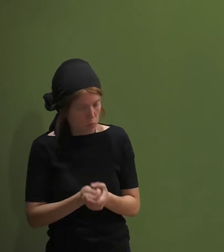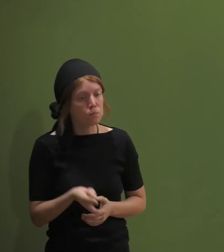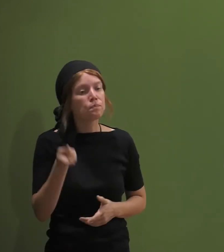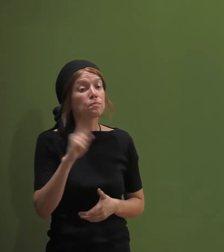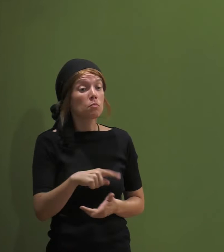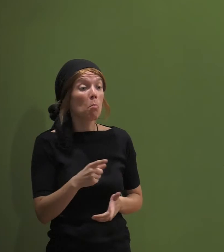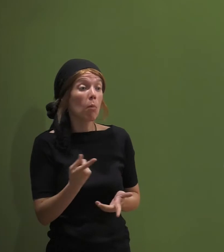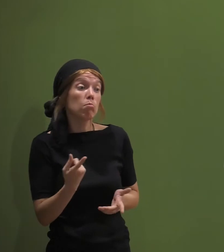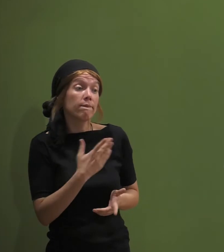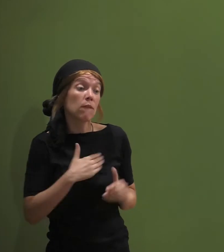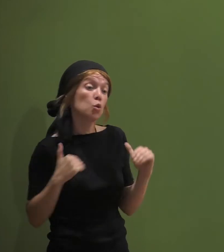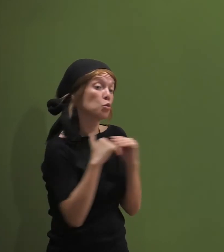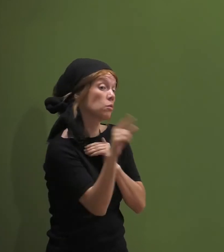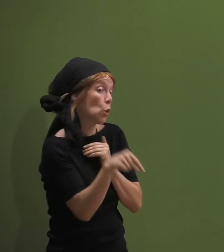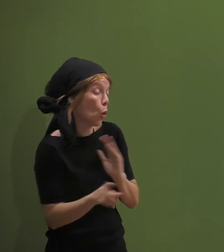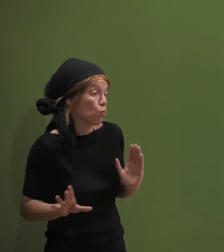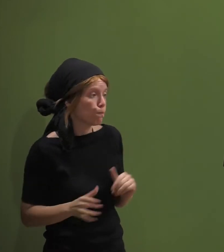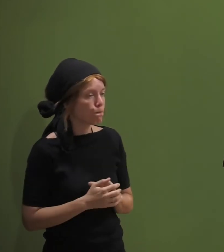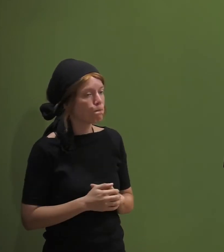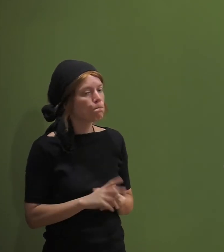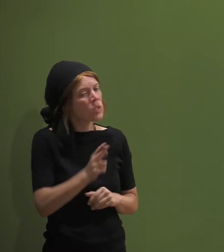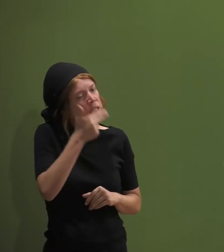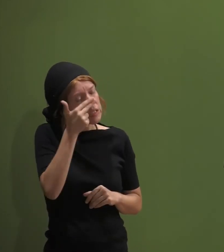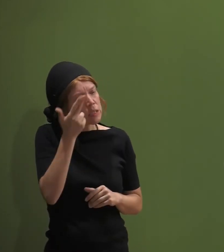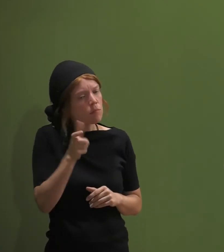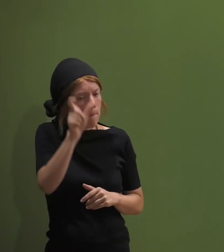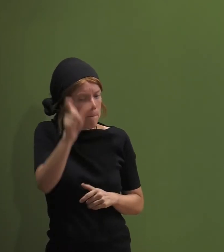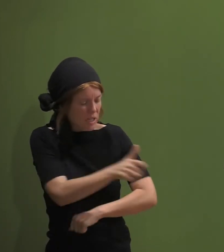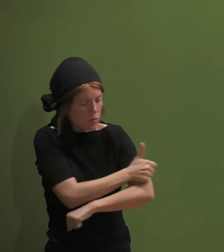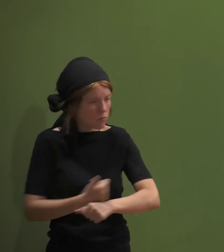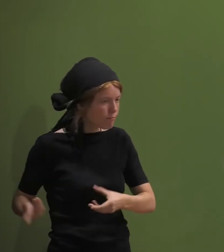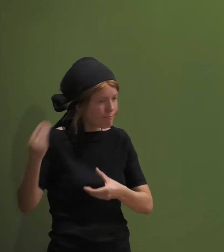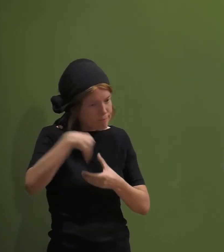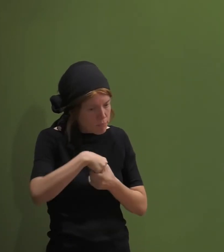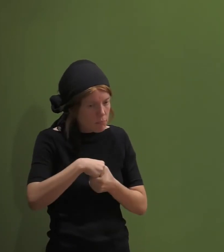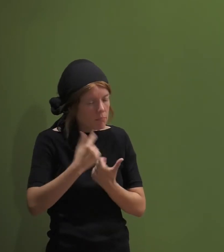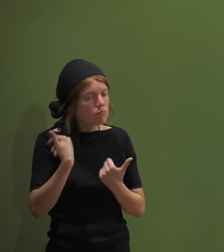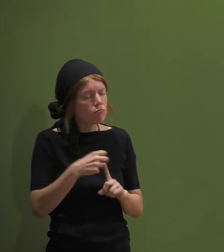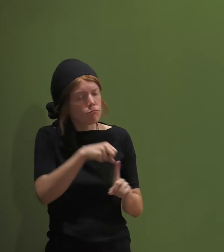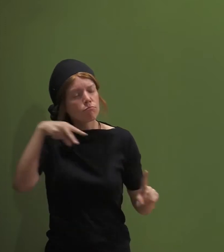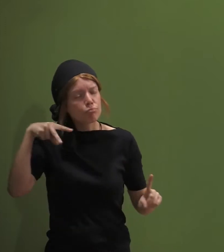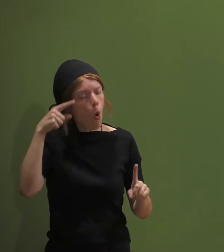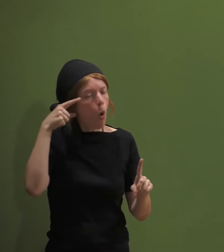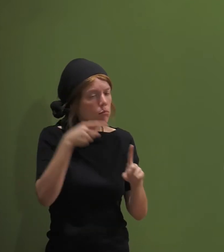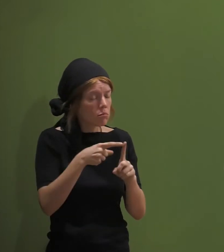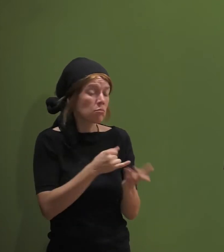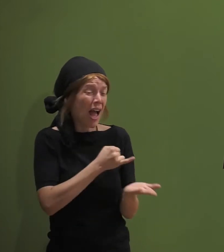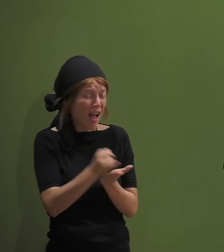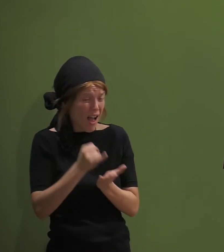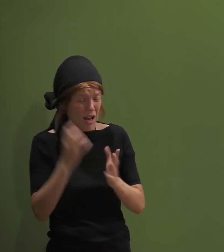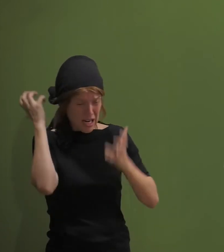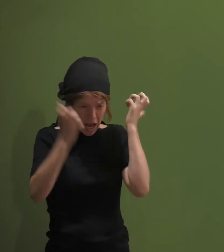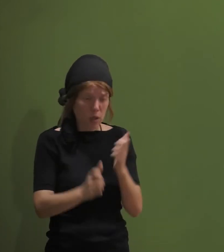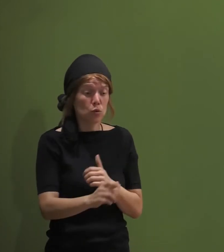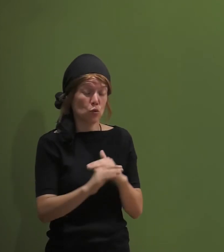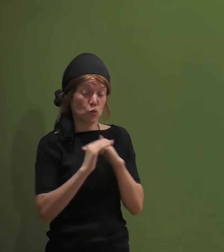su predisposición hacia la sostenibilidad. Este interés en la implicación del ciudadano ya se ha reflejado en los Objetivos de Desarrollo Agrario Sostenible